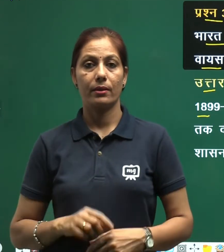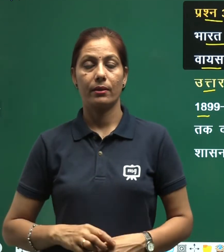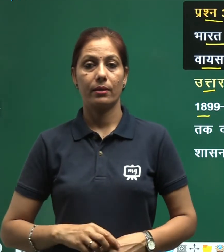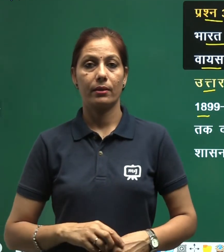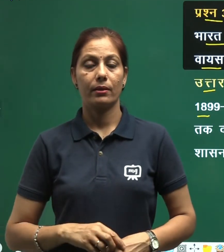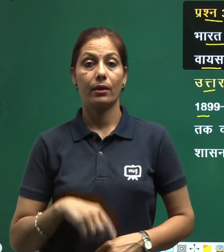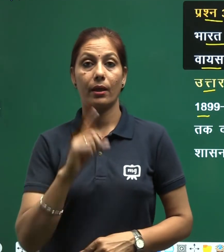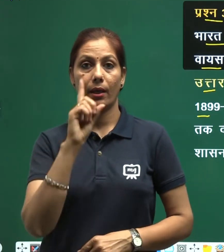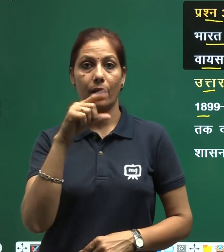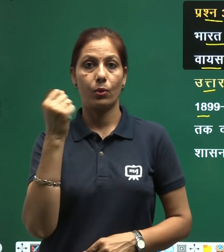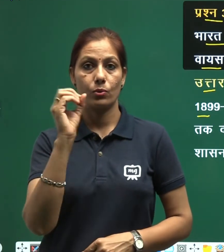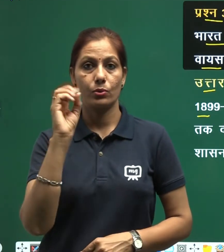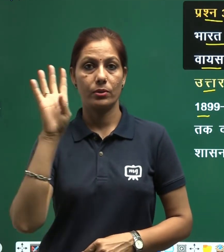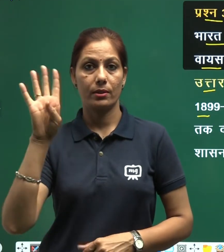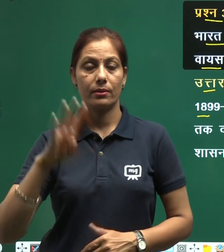1904